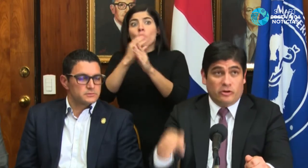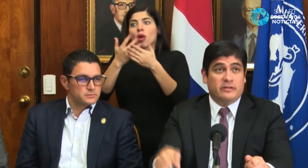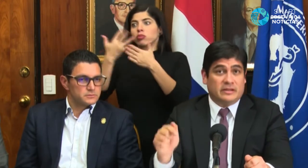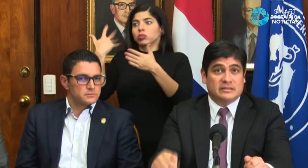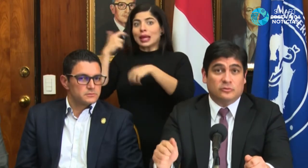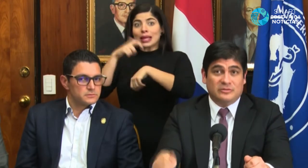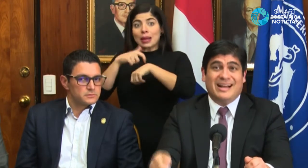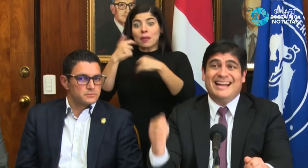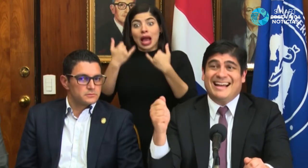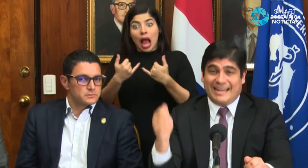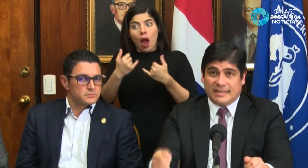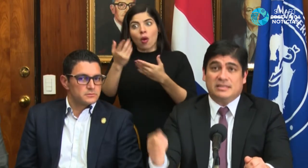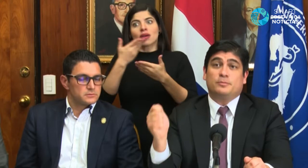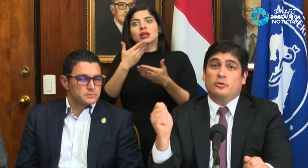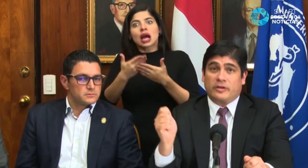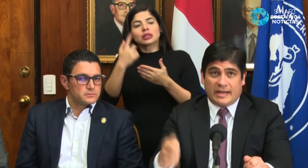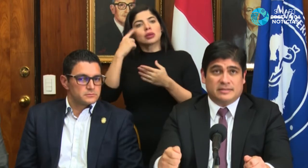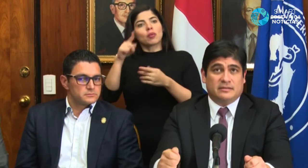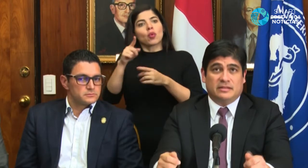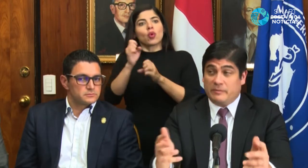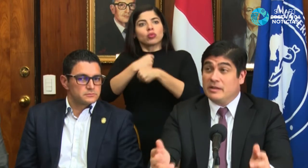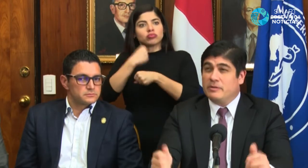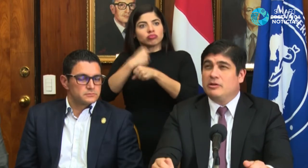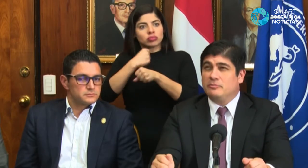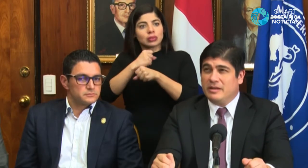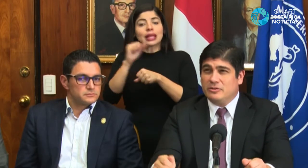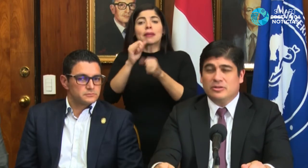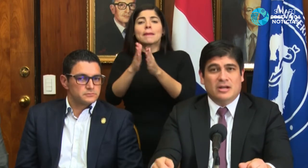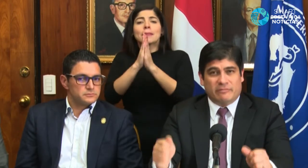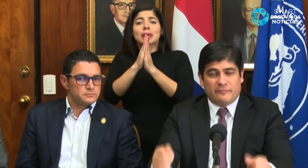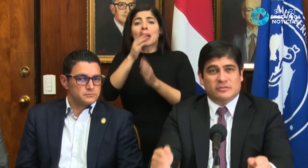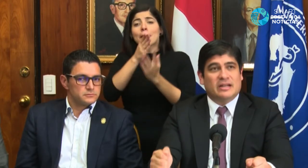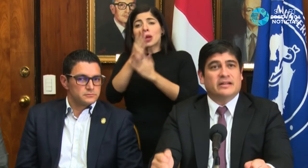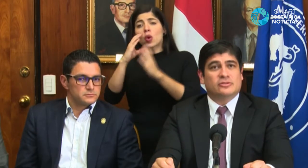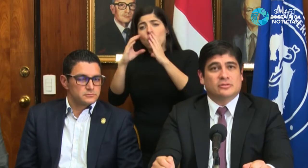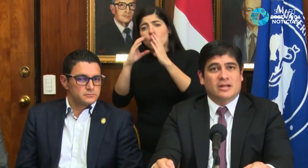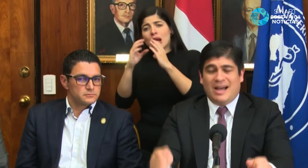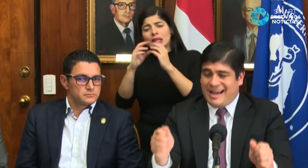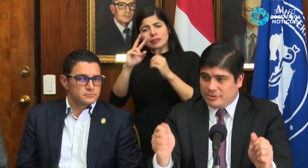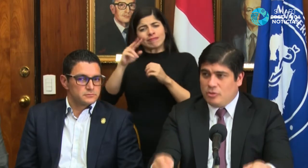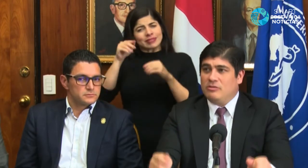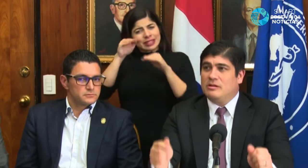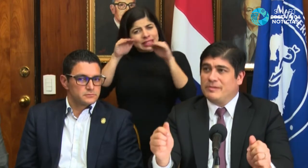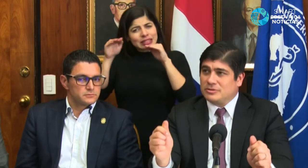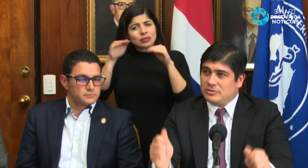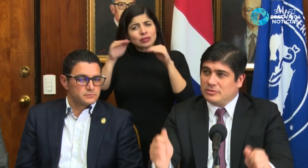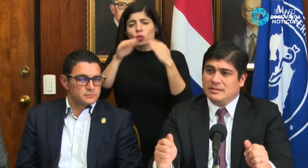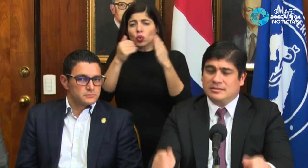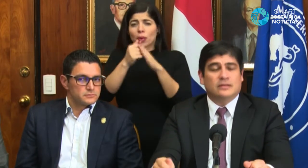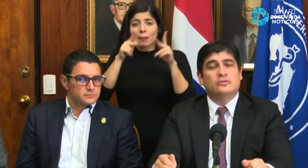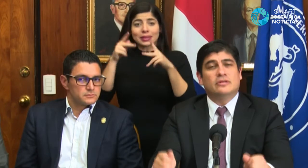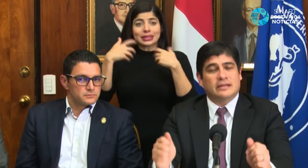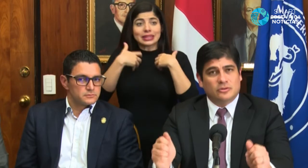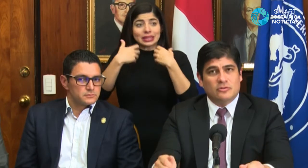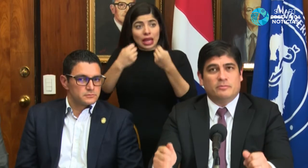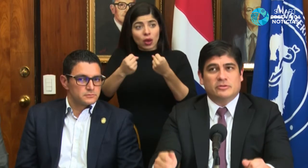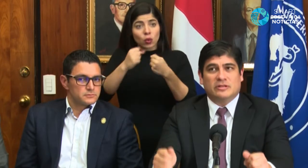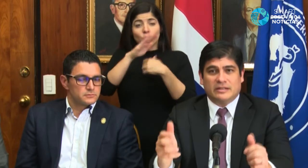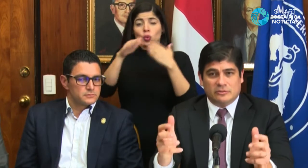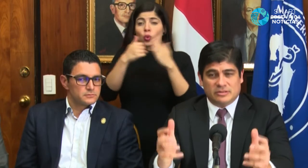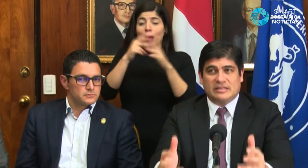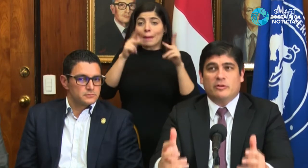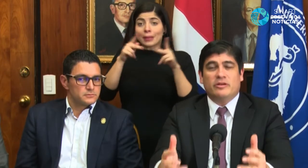y hoy más que nunca, gracias por lo que hacen. También le pido a los medios reforzar eso. A todo el personal de salud, a todo